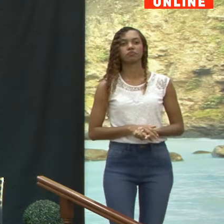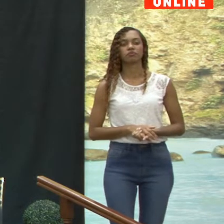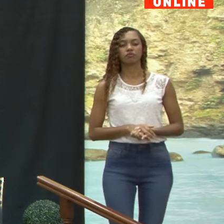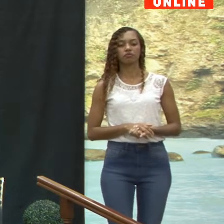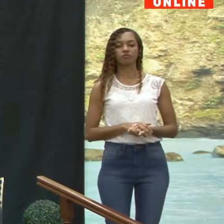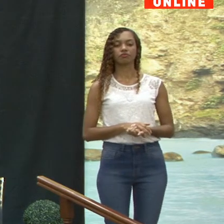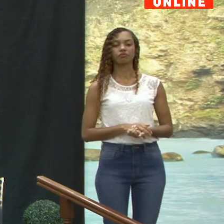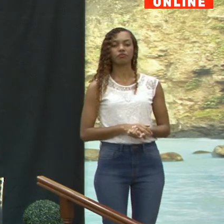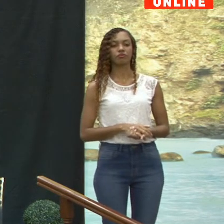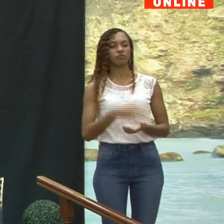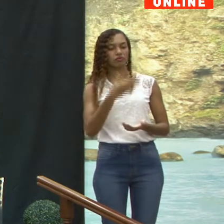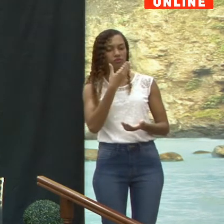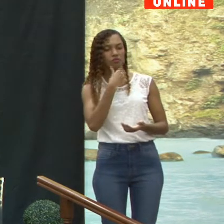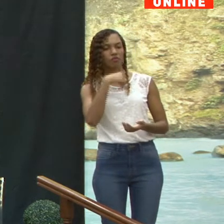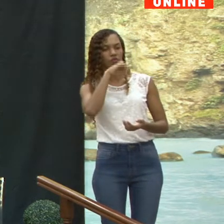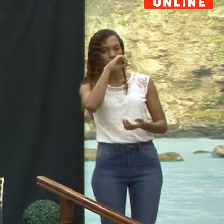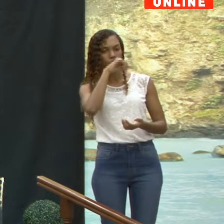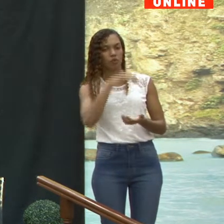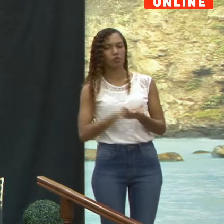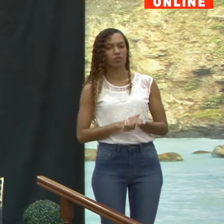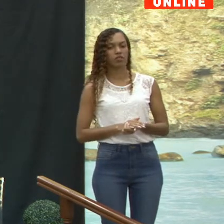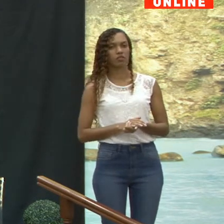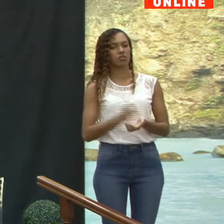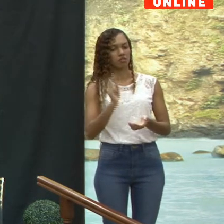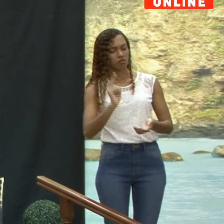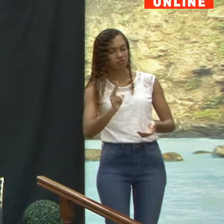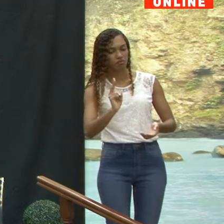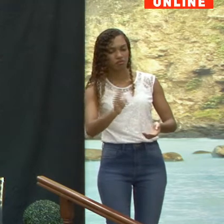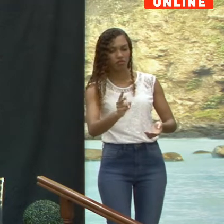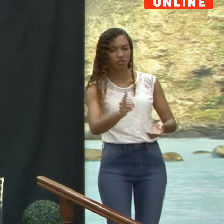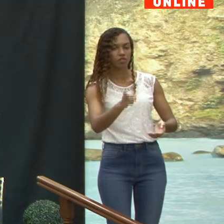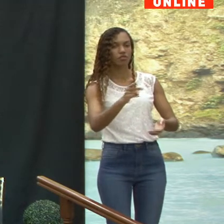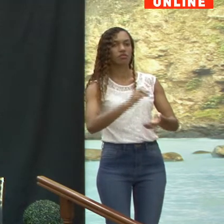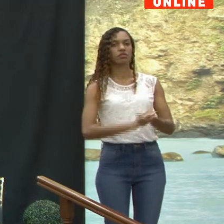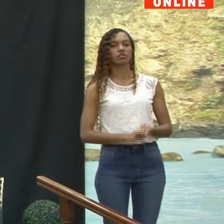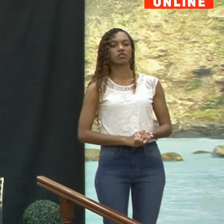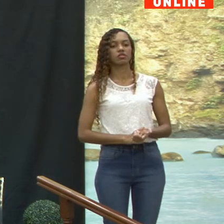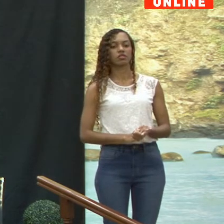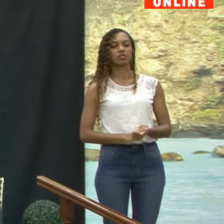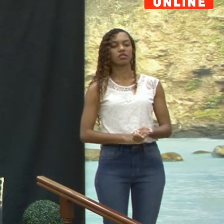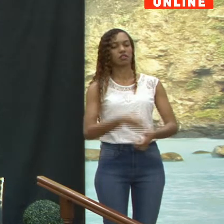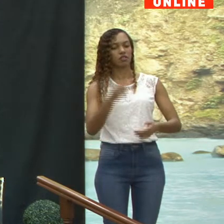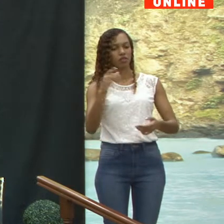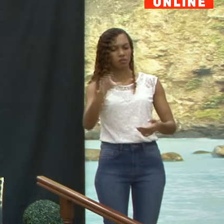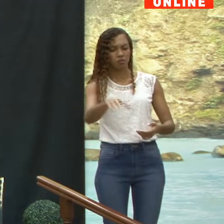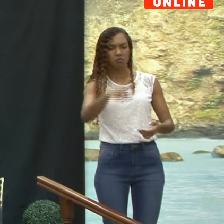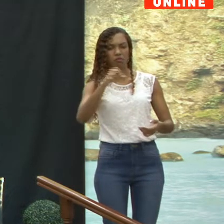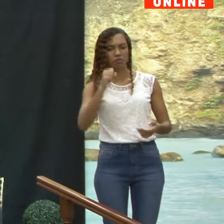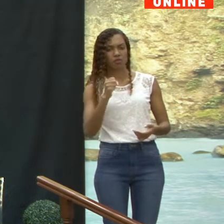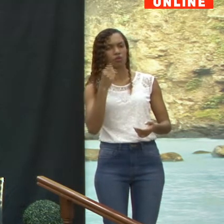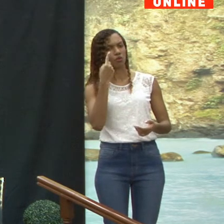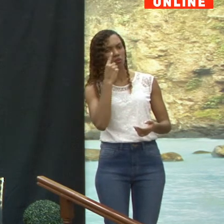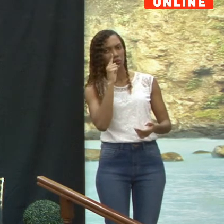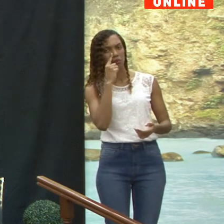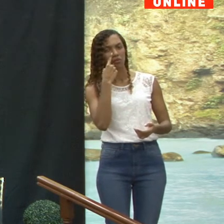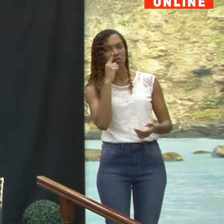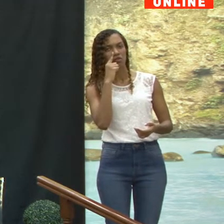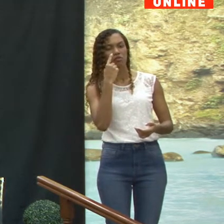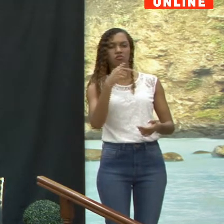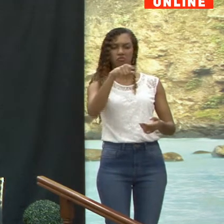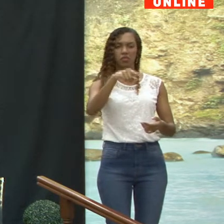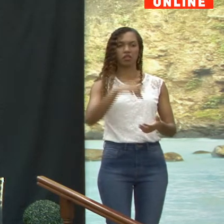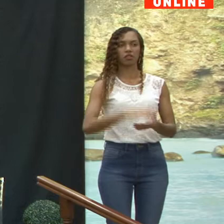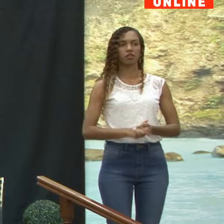que também fez a mesma coisa, meteu a mão no saco de biscoito dela. E ela falou: mas que